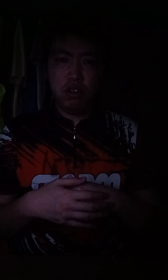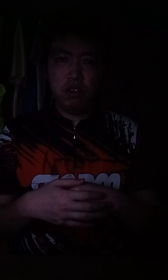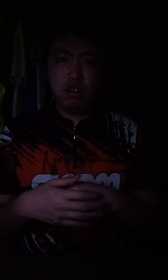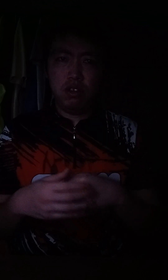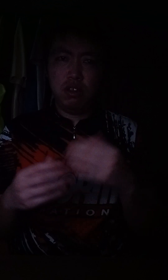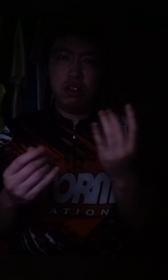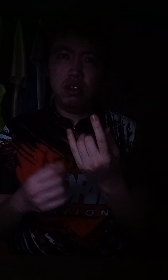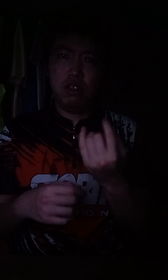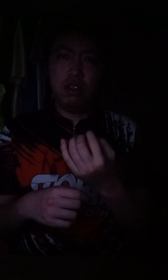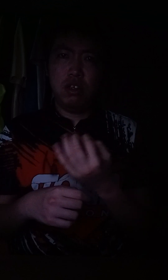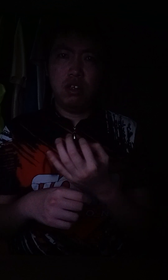참로 야